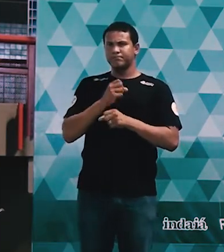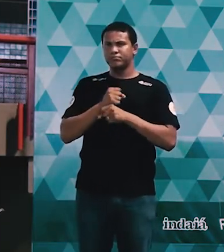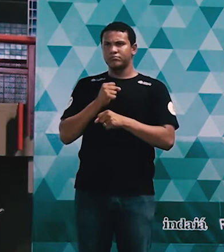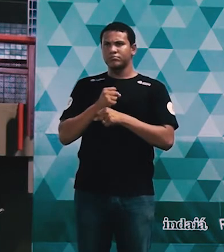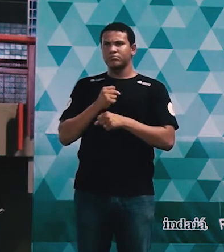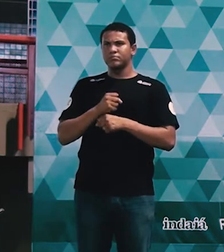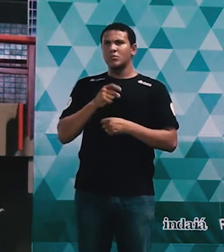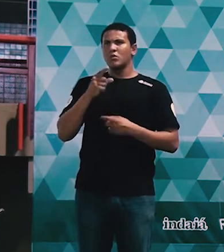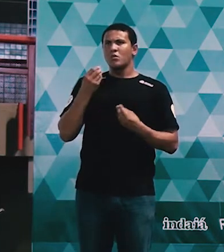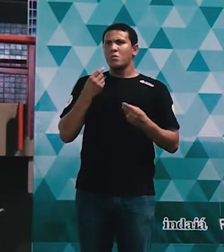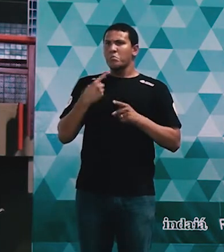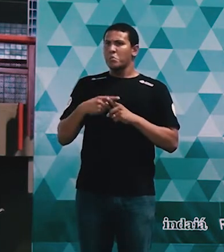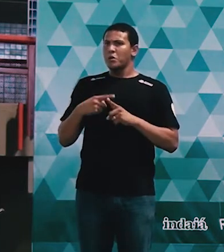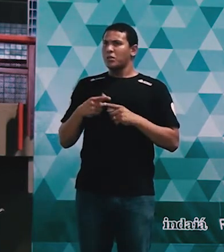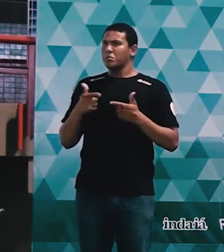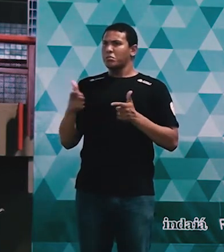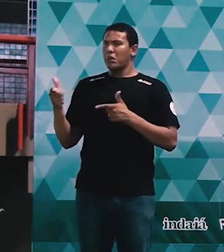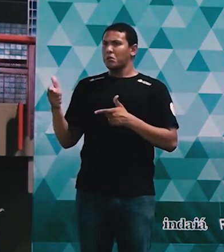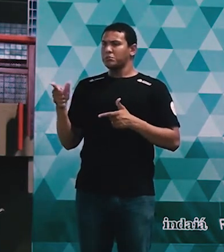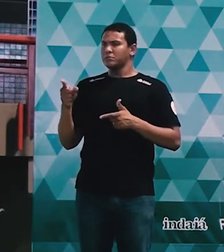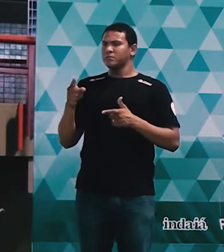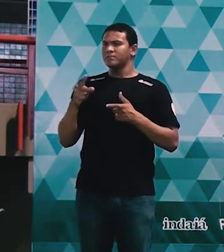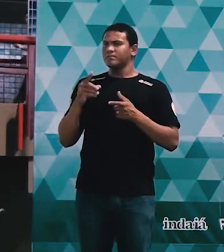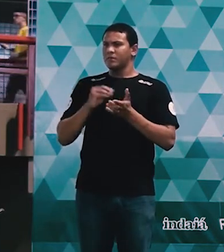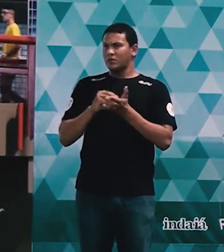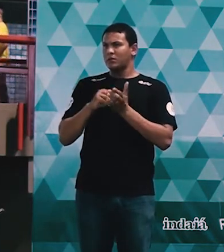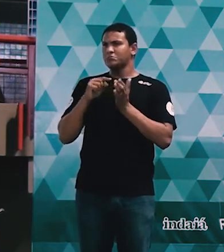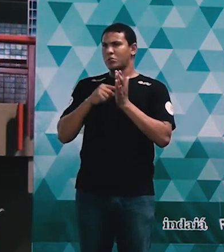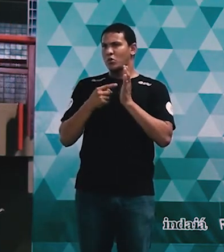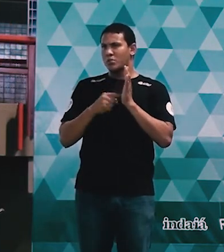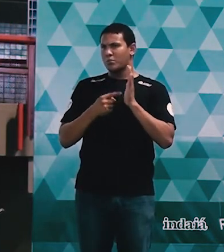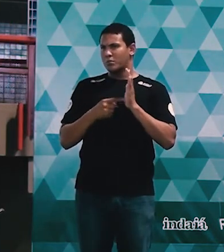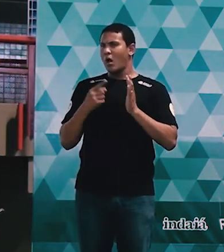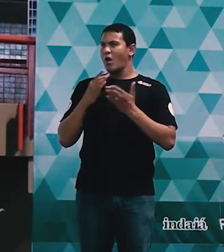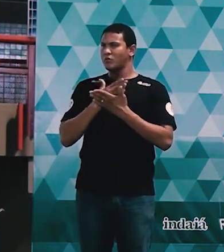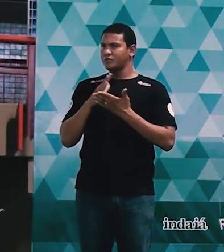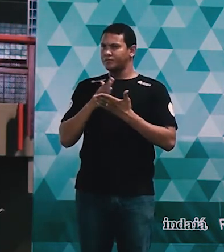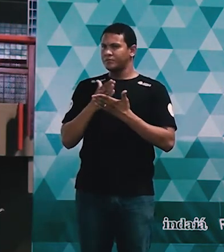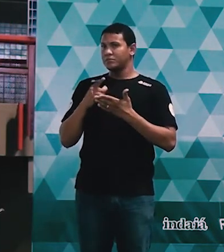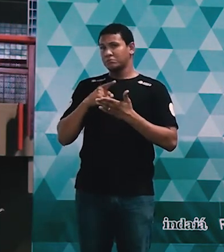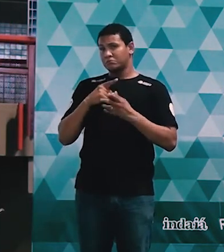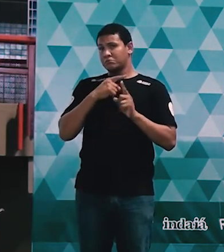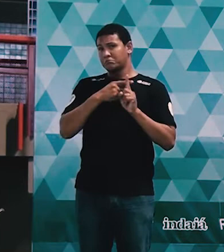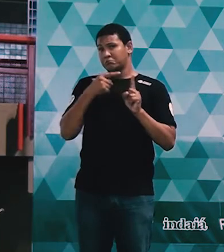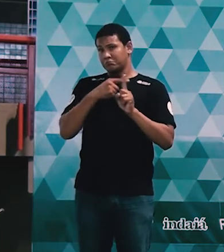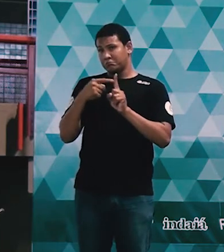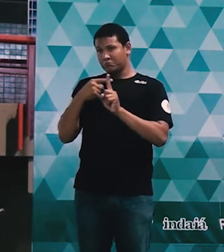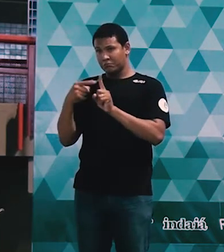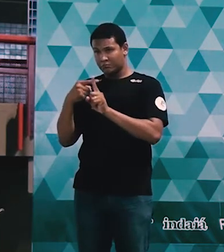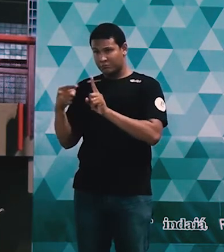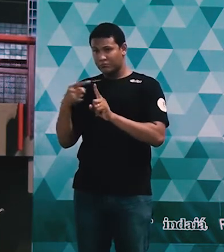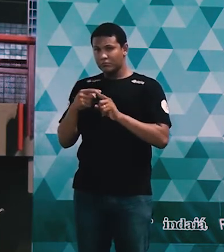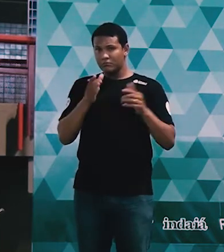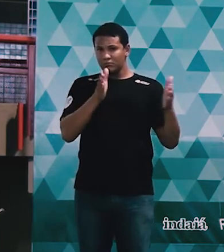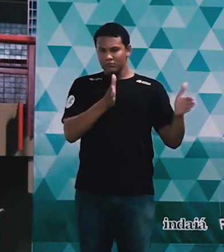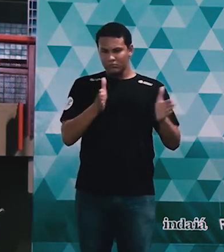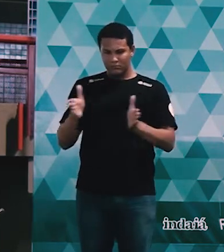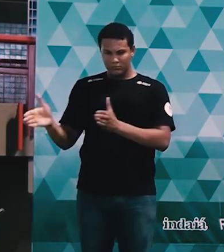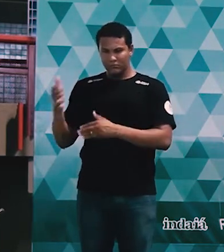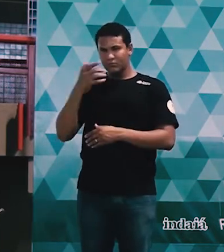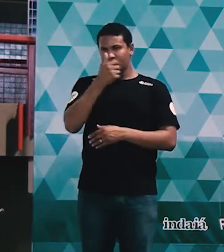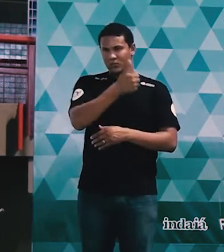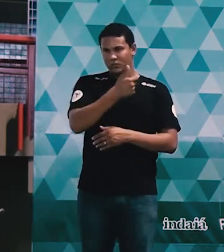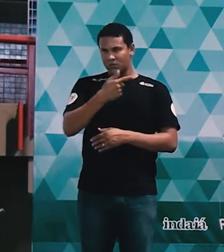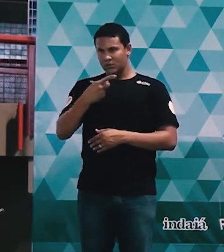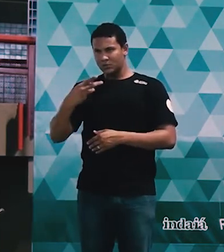eu não tenho uma pontuação de todo mundo. O que eu tenho é a média nas 4 primeiras etapas e eu tenho a pontuação